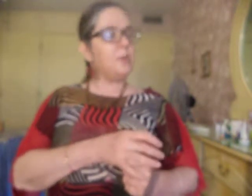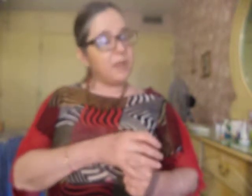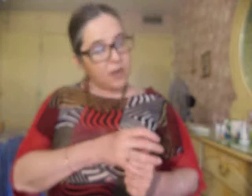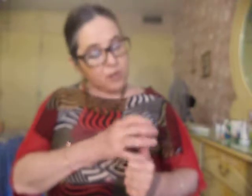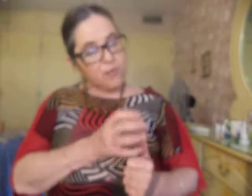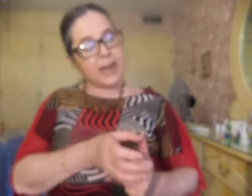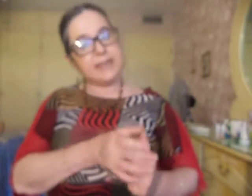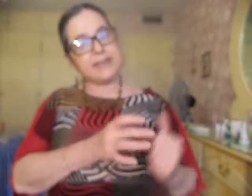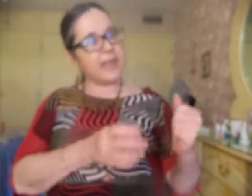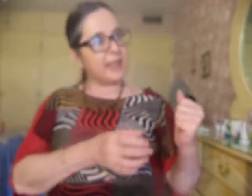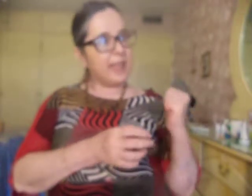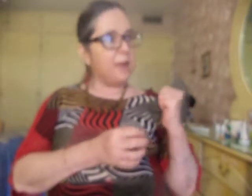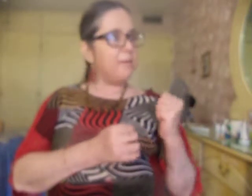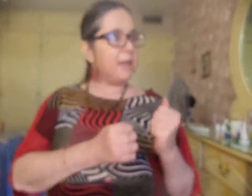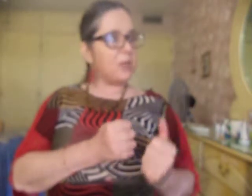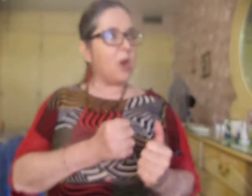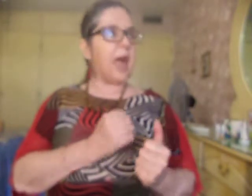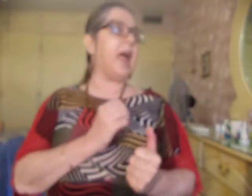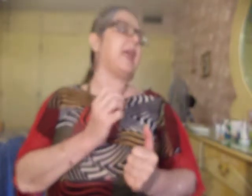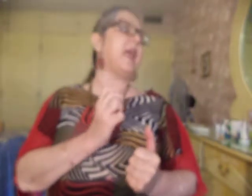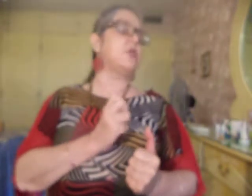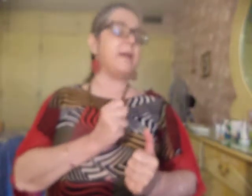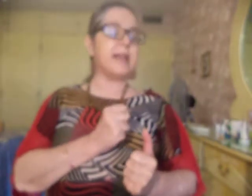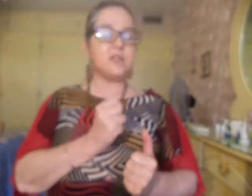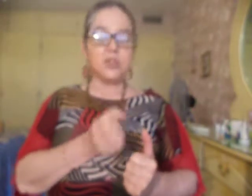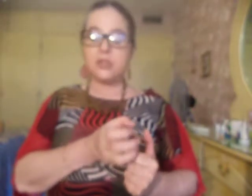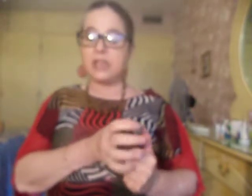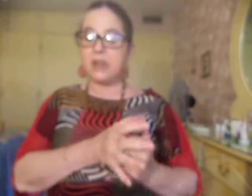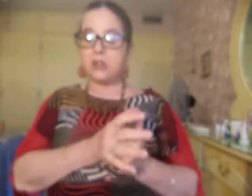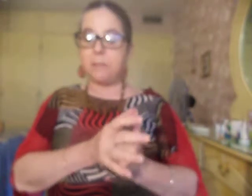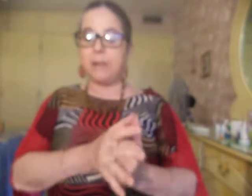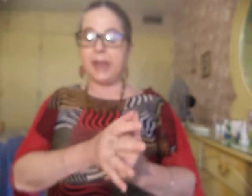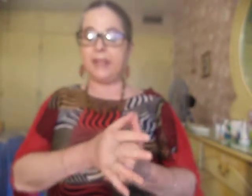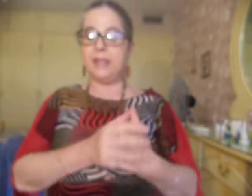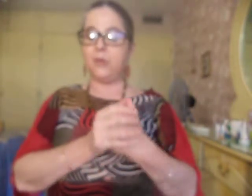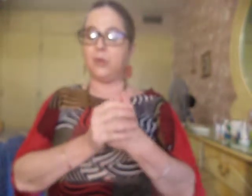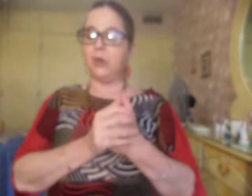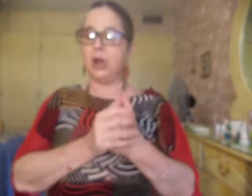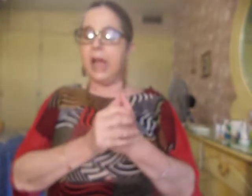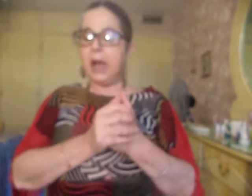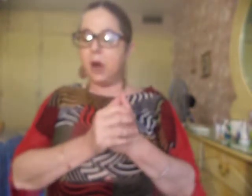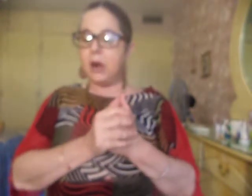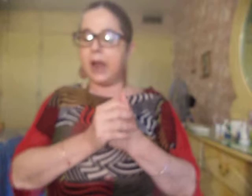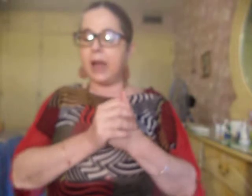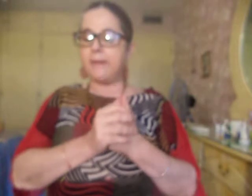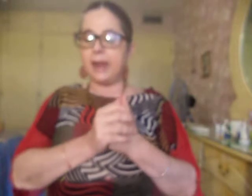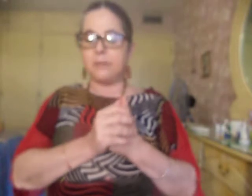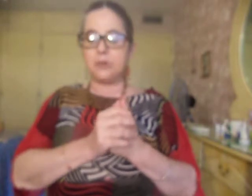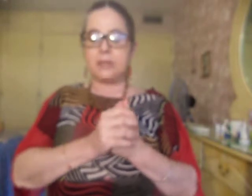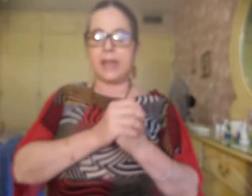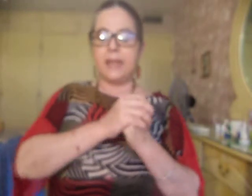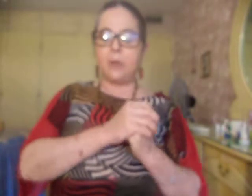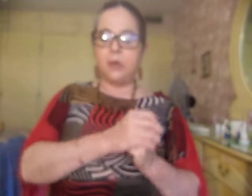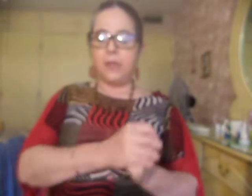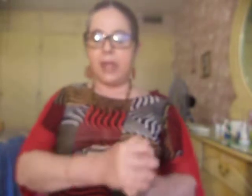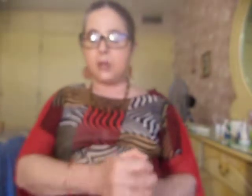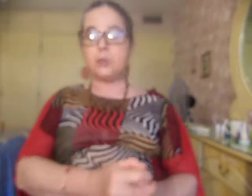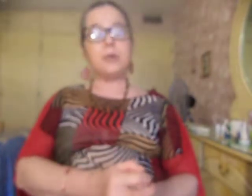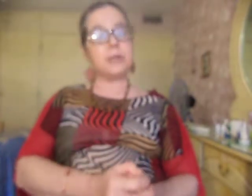video diferente, así que te invito a que los veas todos y no te pierdas ninguno. Ahora hablaremos de cada uno de ellos por